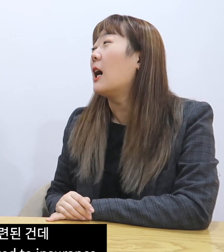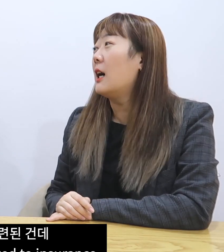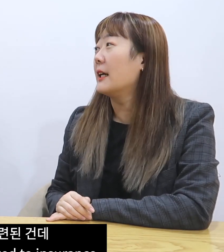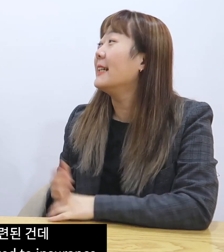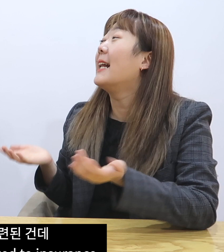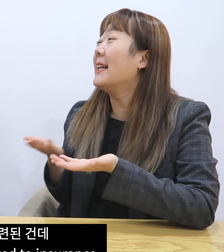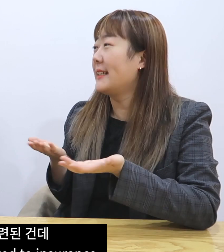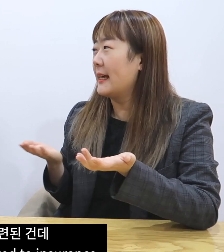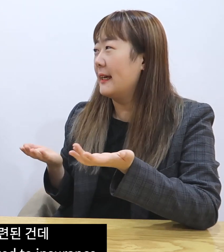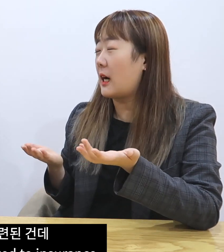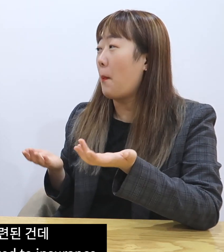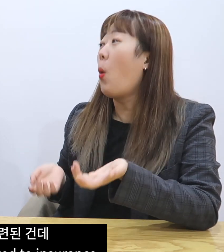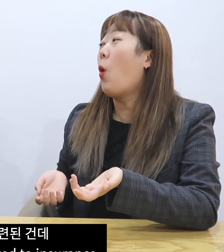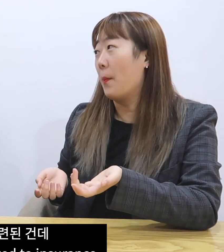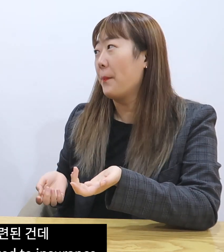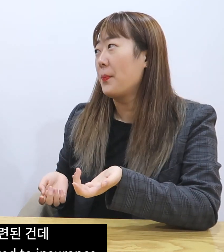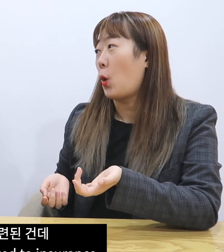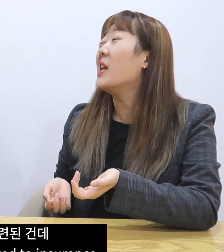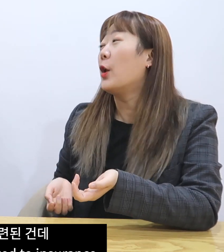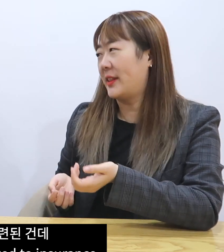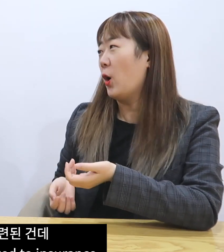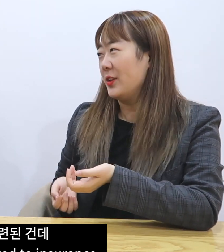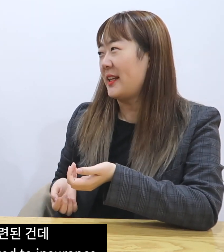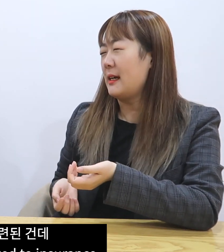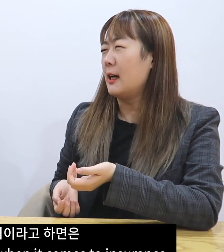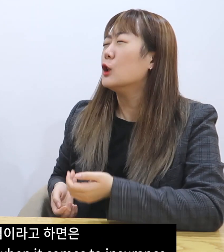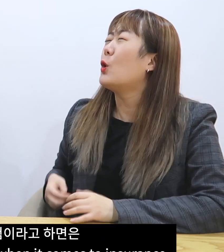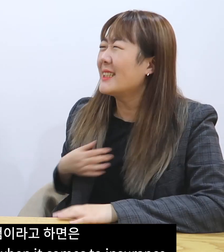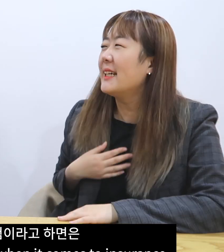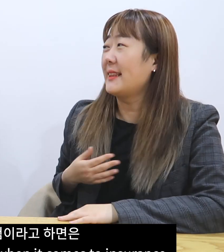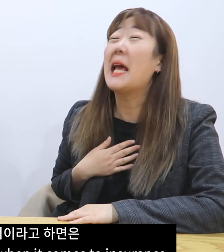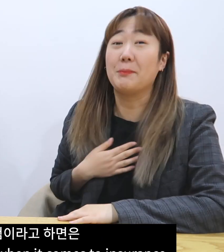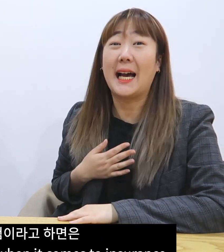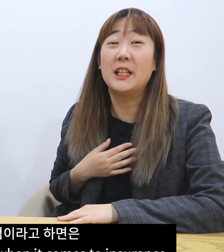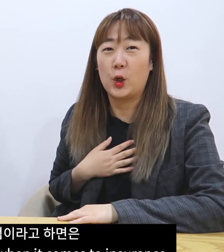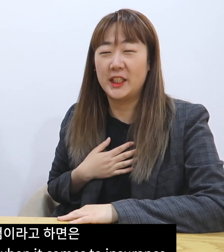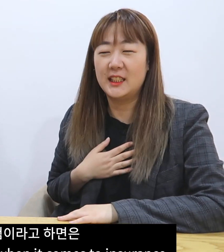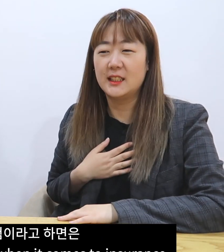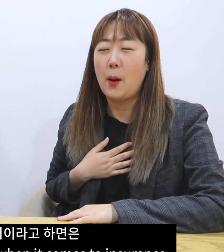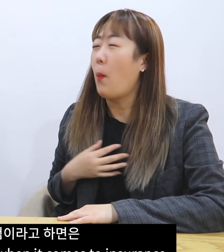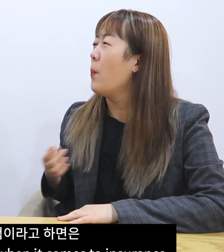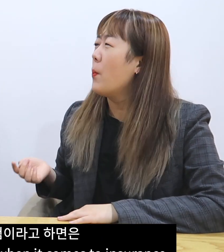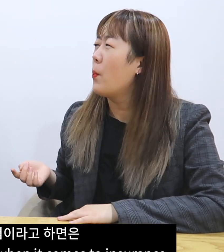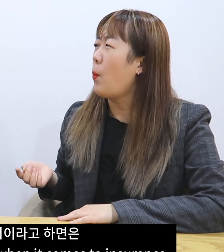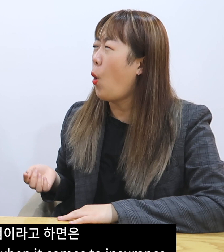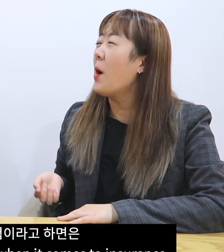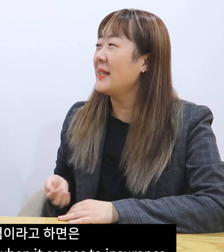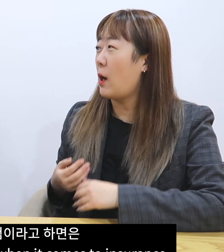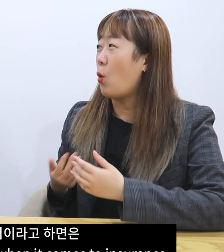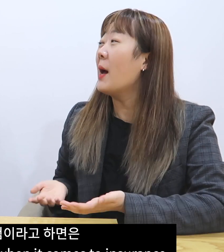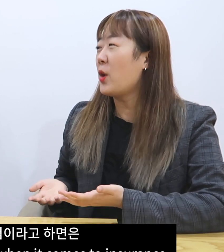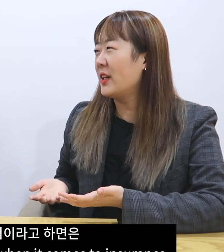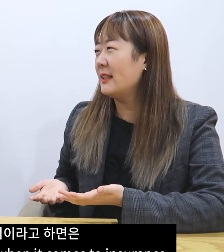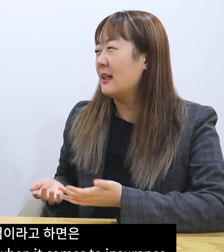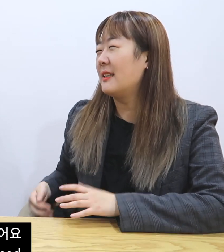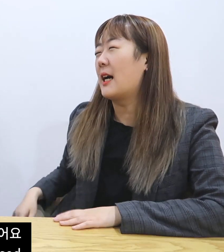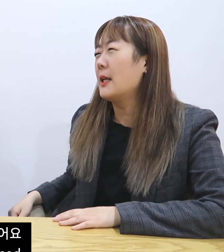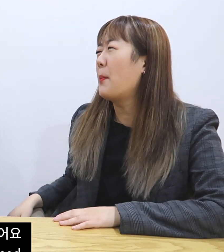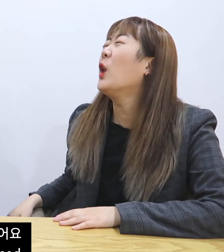아까 일하는 게 약간 보험 관련된 건데, 솔직히 내 입장에서는 보험이라고 하면은 약간